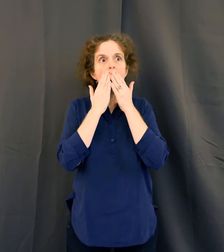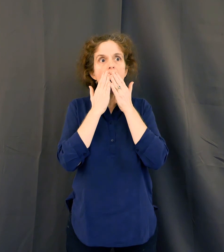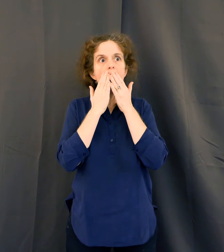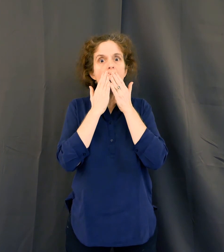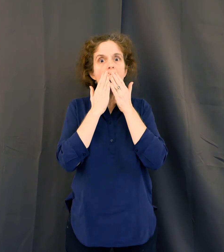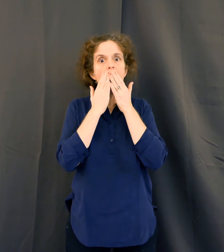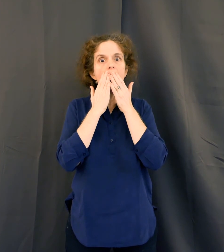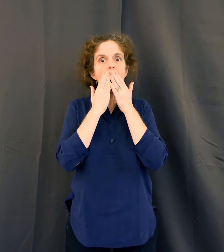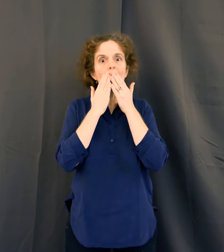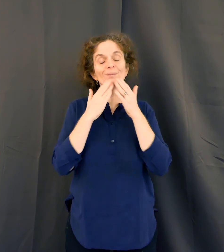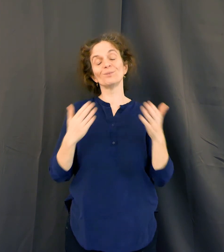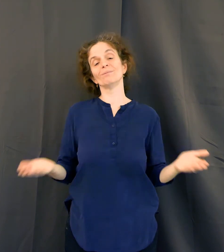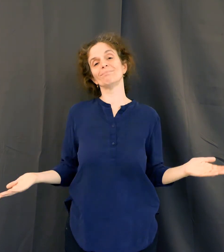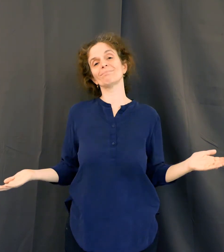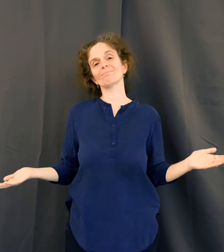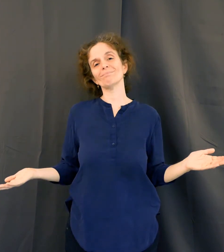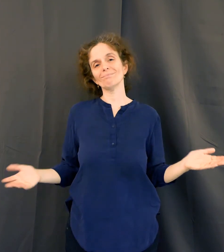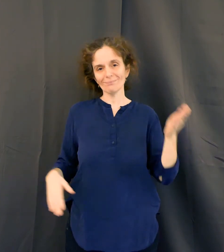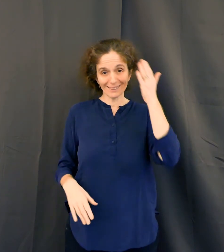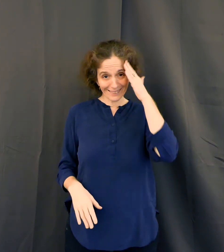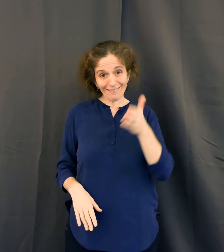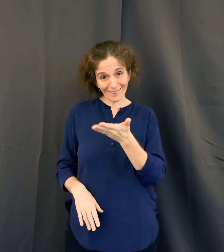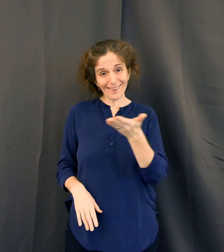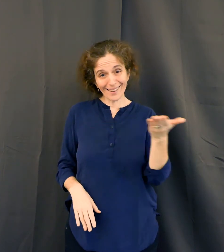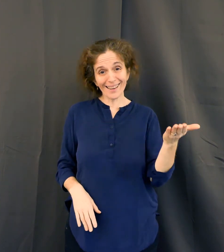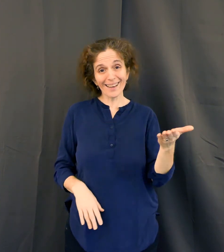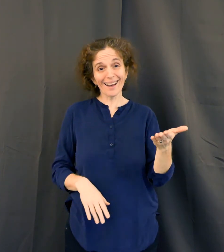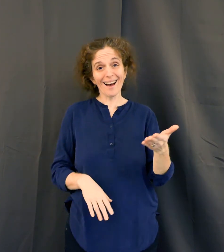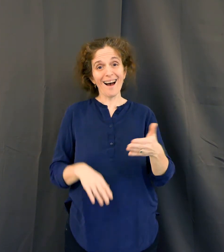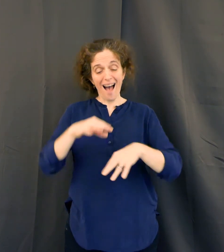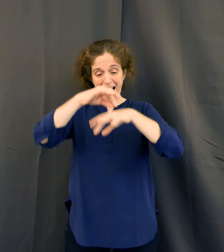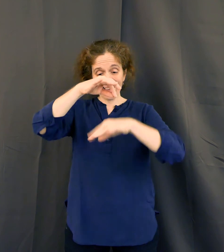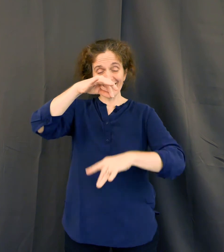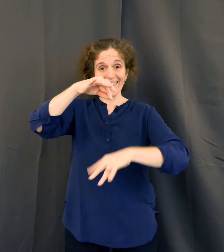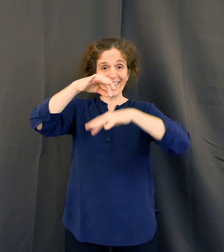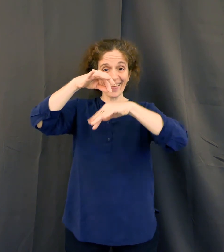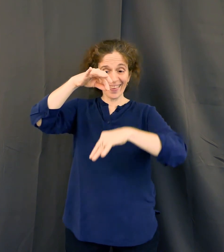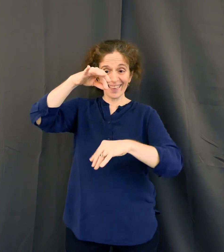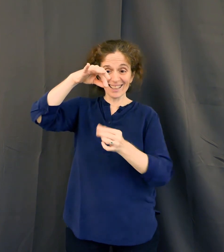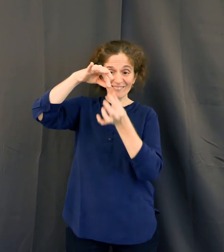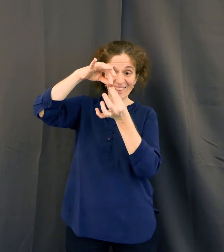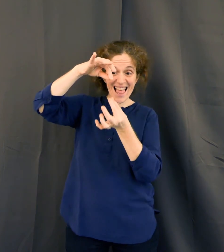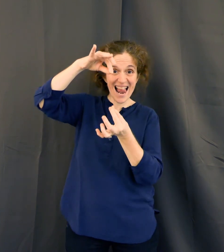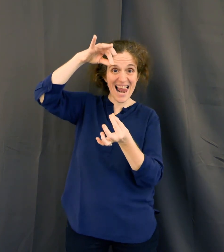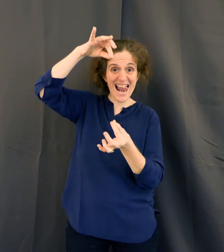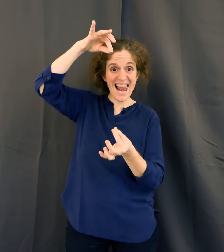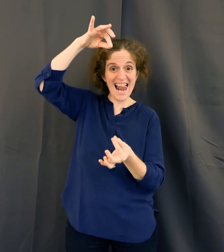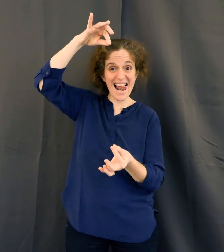Oh là là. Oui, vous savez, les araignées, partout où elles vont, elles